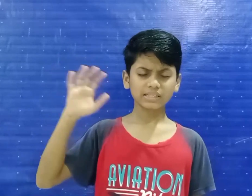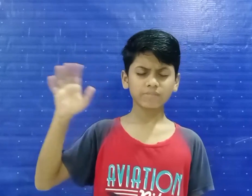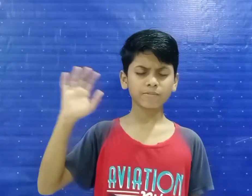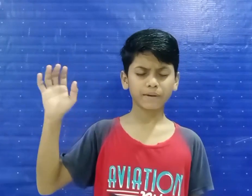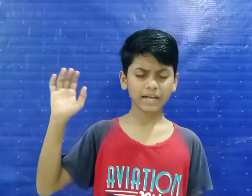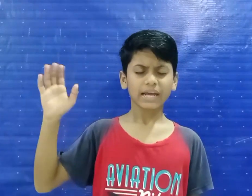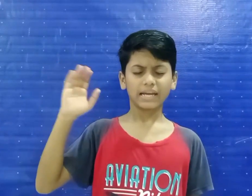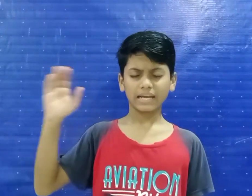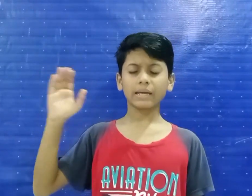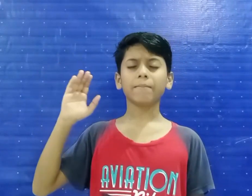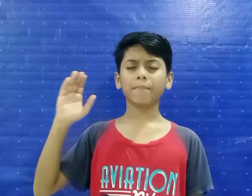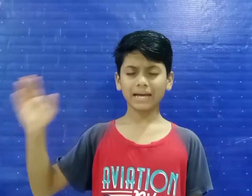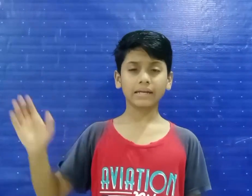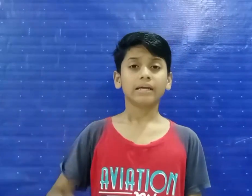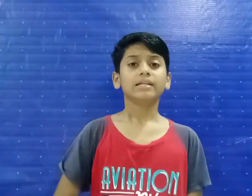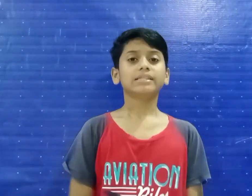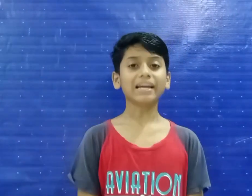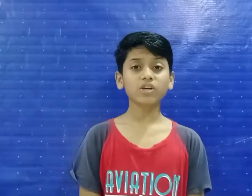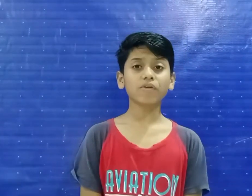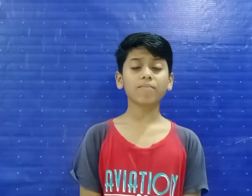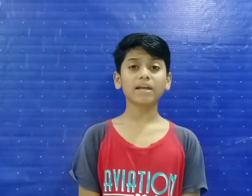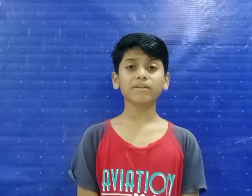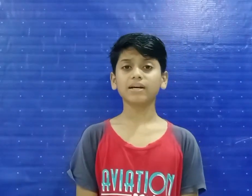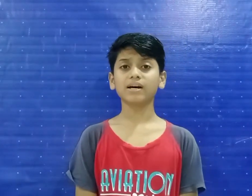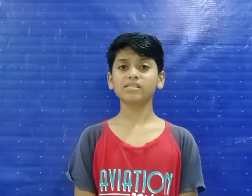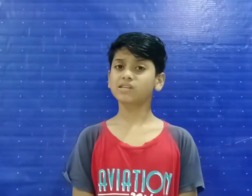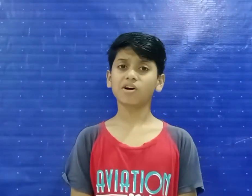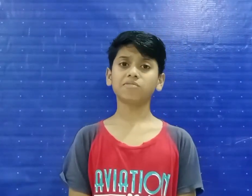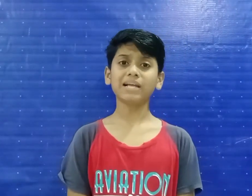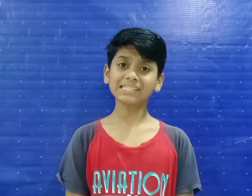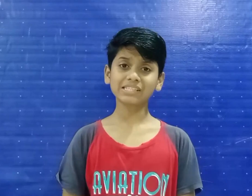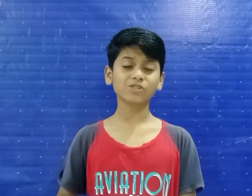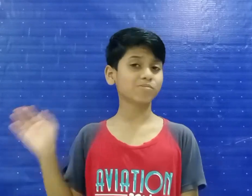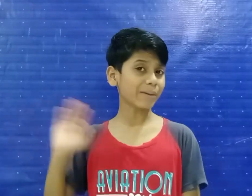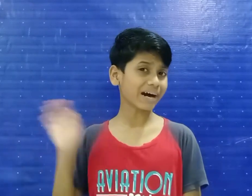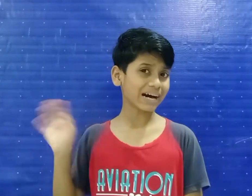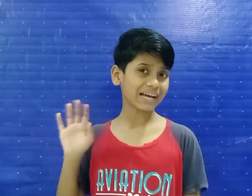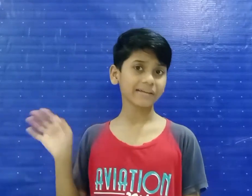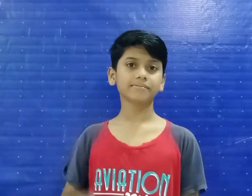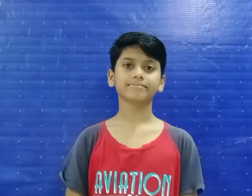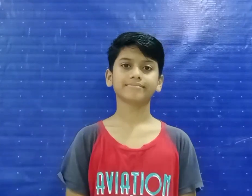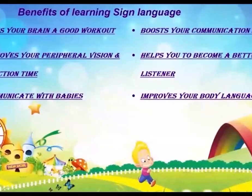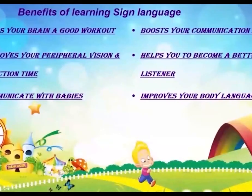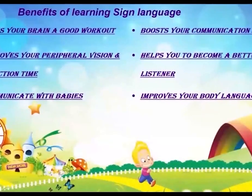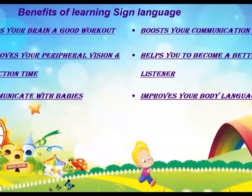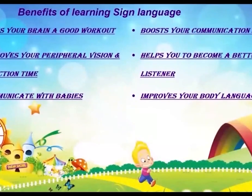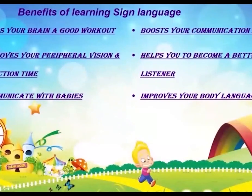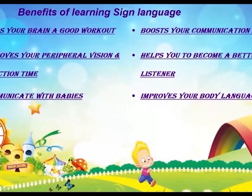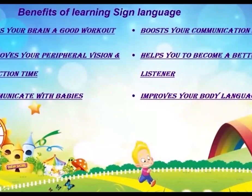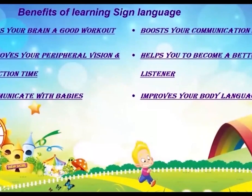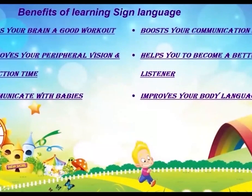ಇನ್ ಜೀಸಸ್ ನೇಮ್ ವಿ ಪ್ರೇ ಆಮೆನ್ ಥ್ಯಾಂಕ್ ಯು ಫಾರ್ ಪ್ರೇಯಿಂಗ್ ವಿತ್ ಅಸ್ ಗಾಡ್ ಬ್ಲೆಸ್ ಯು ಬೈ ಬೈ